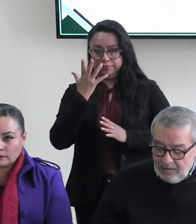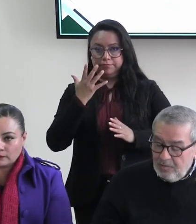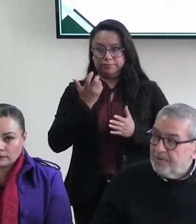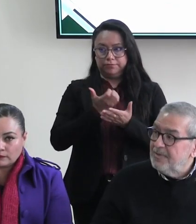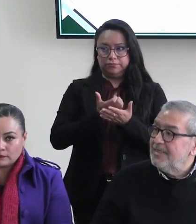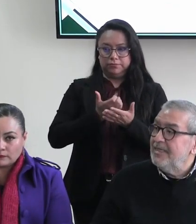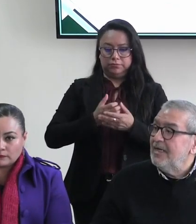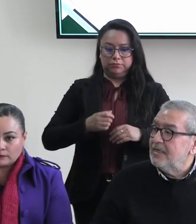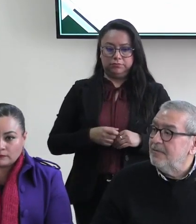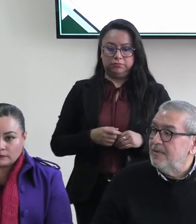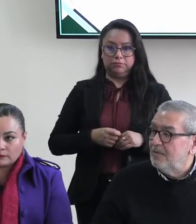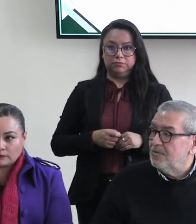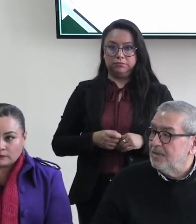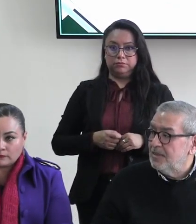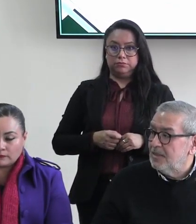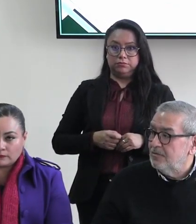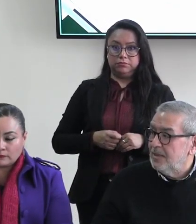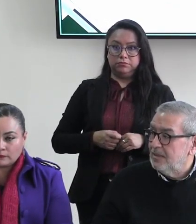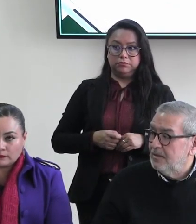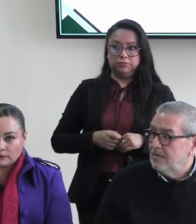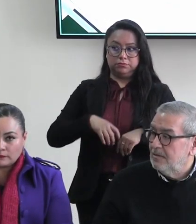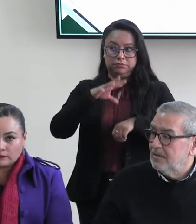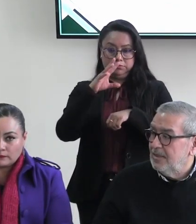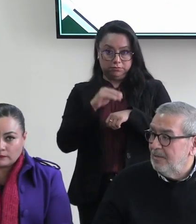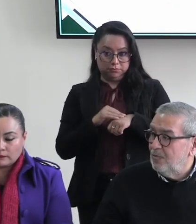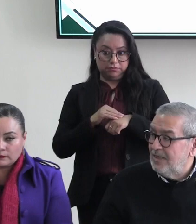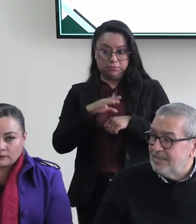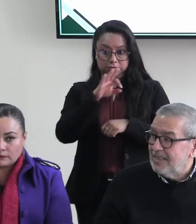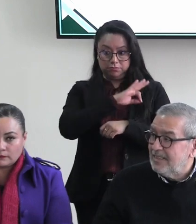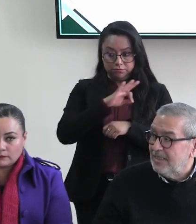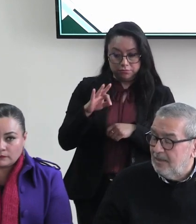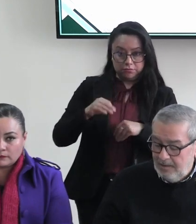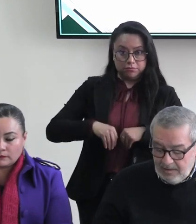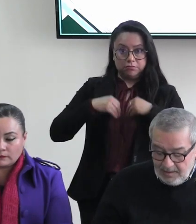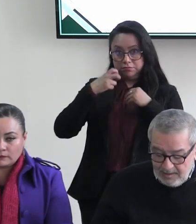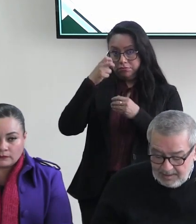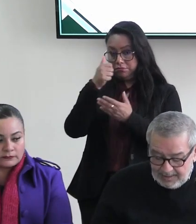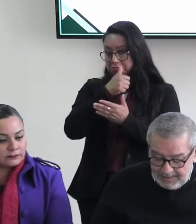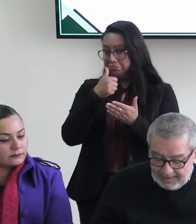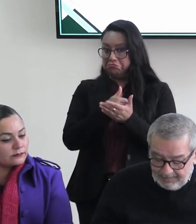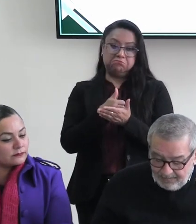económica no permitiría que viviéramos en esta ciudad, sería muy estrecha.